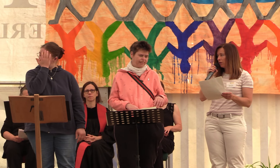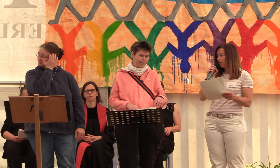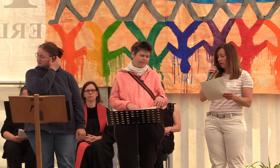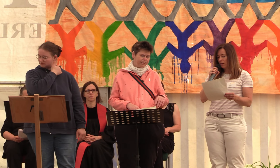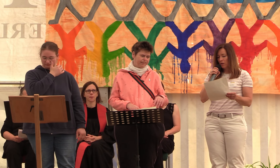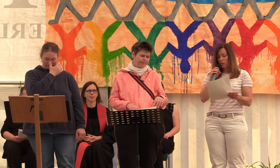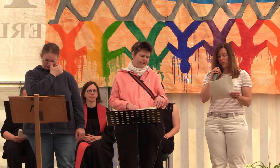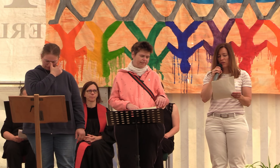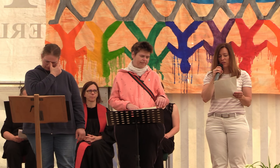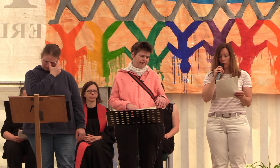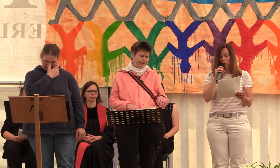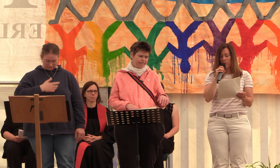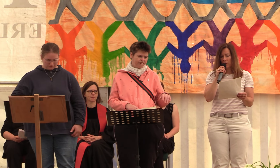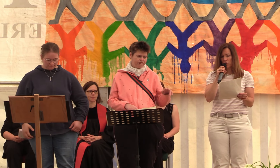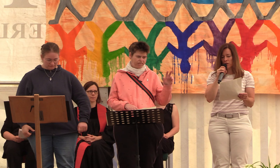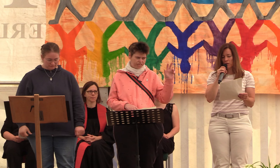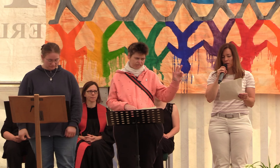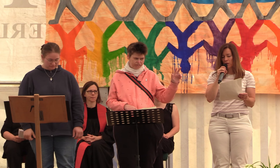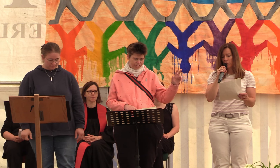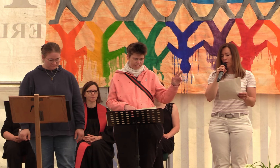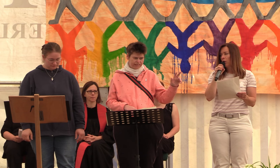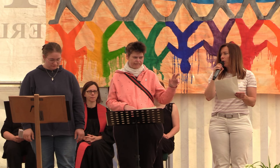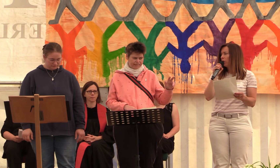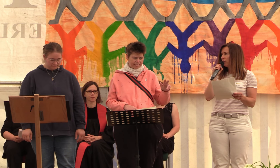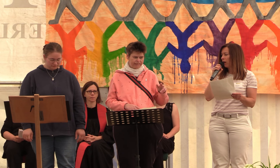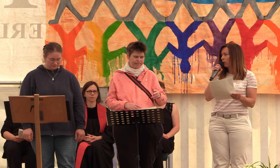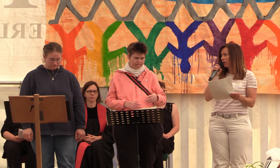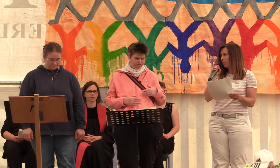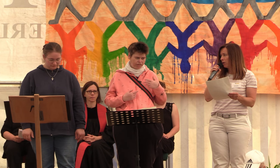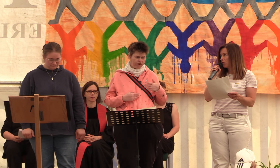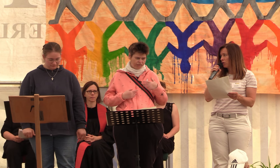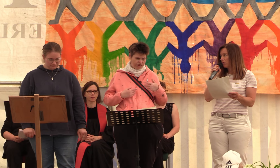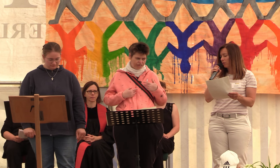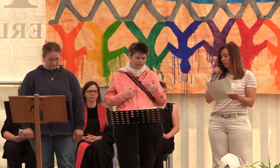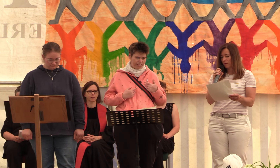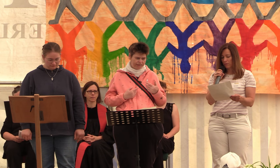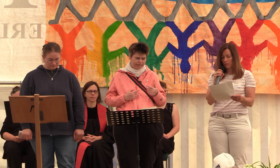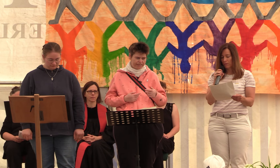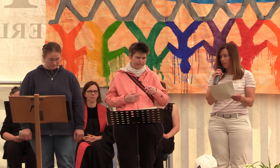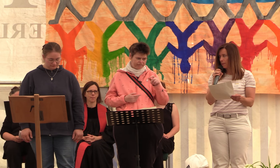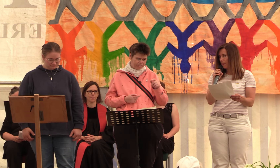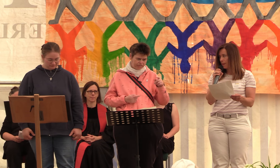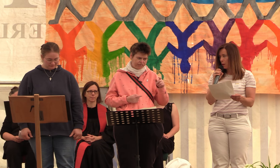Guter Gott, du siehst frohe Menschen und traurige Menschen.